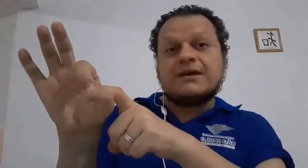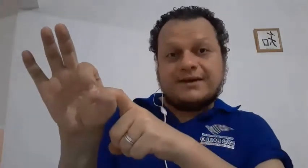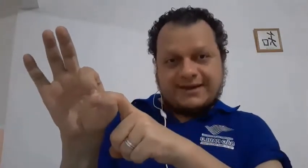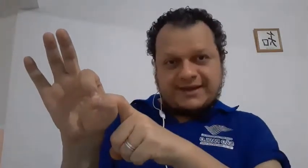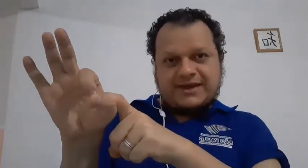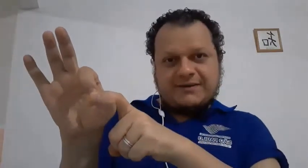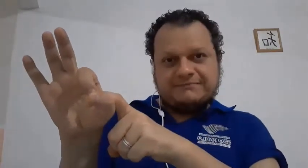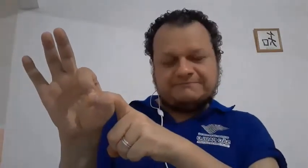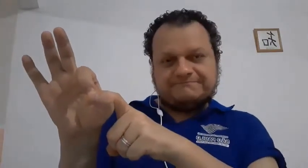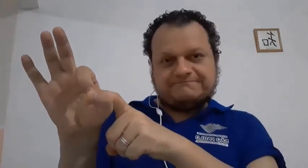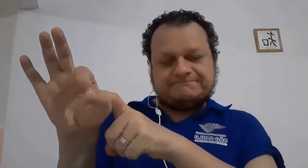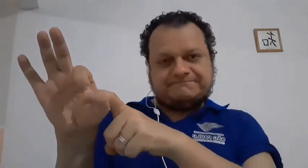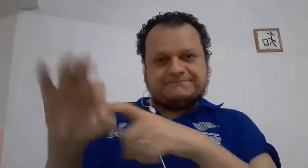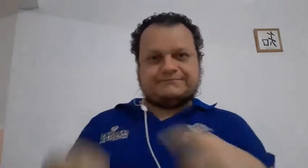Q.